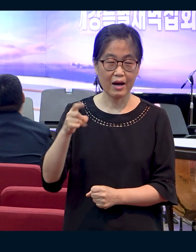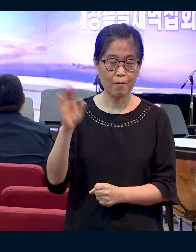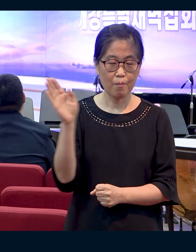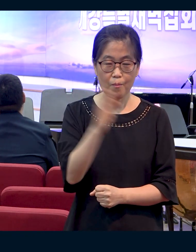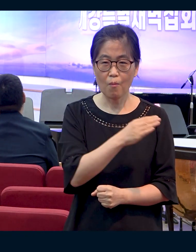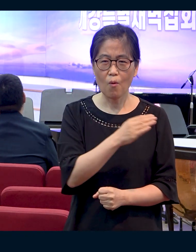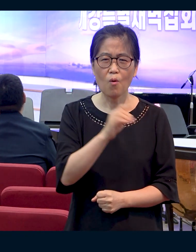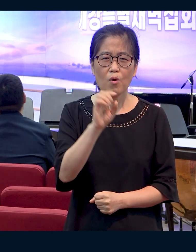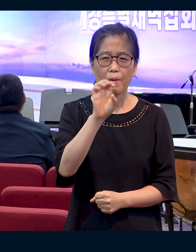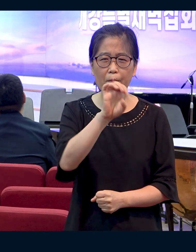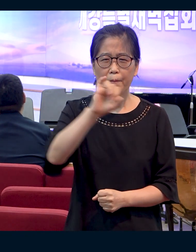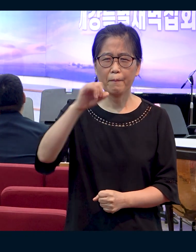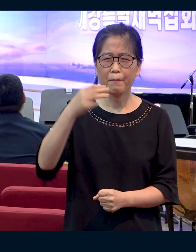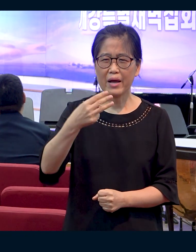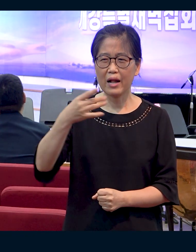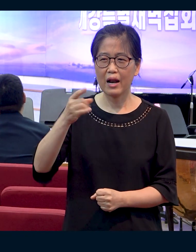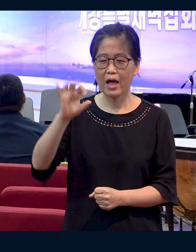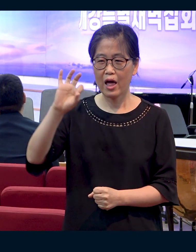필레아가 아니에요.